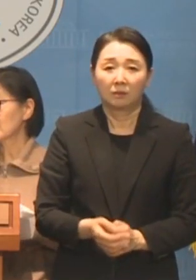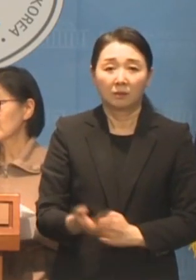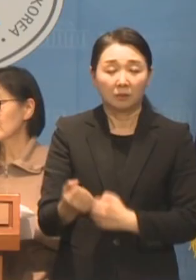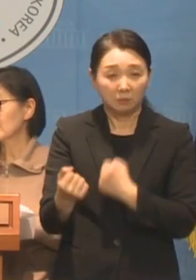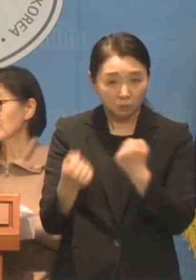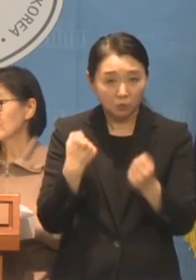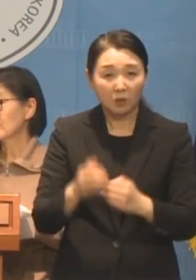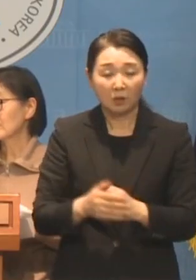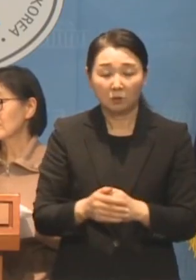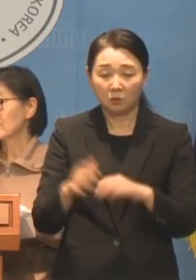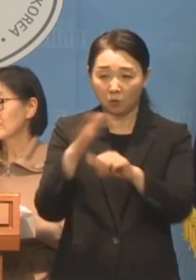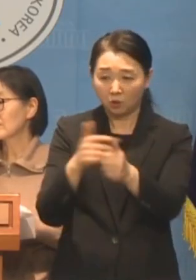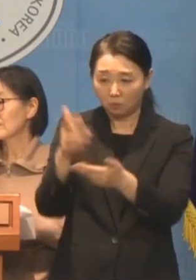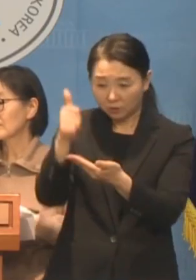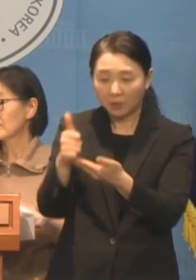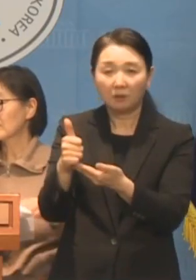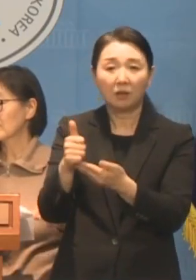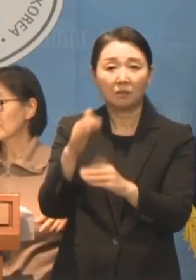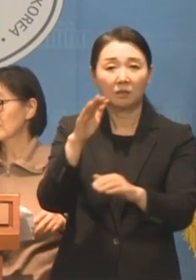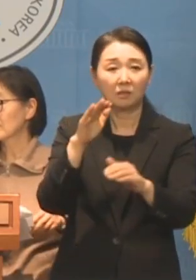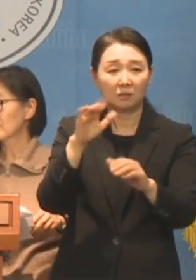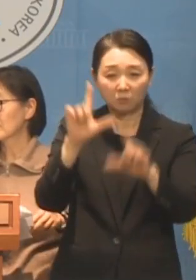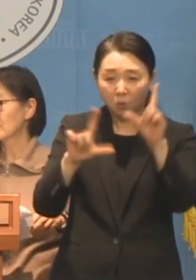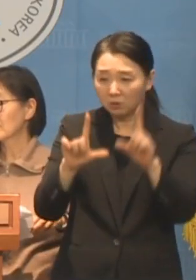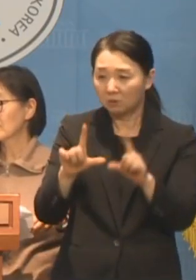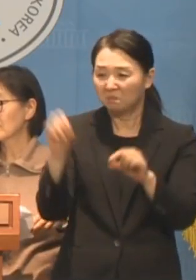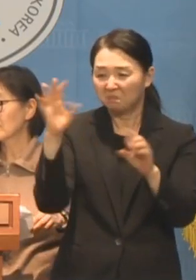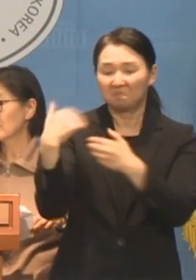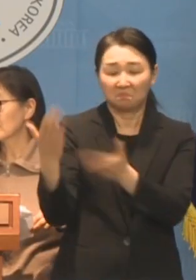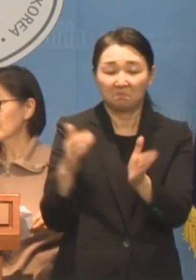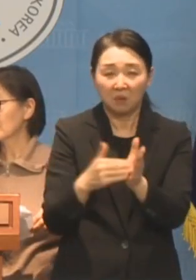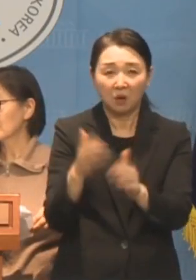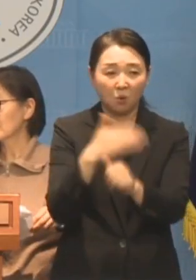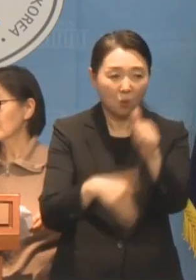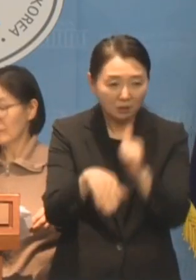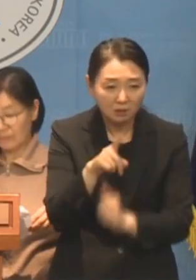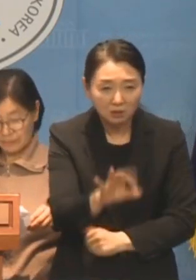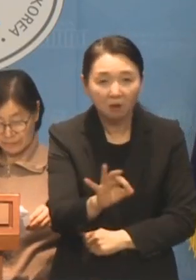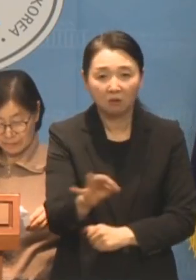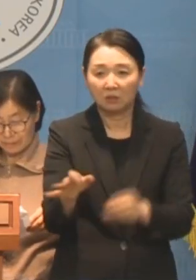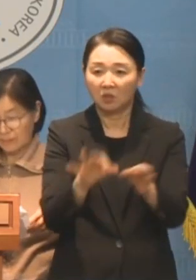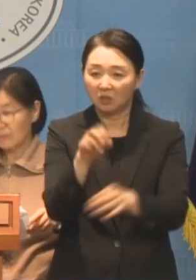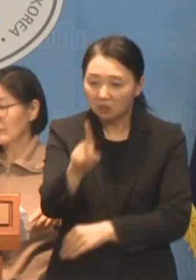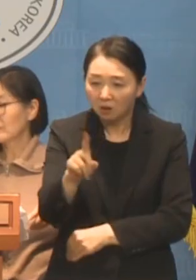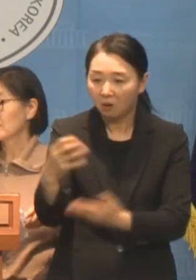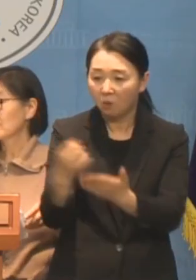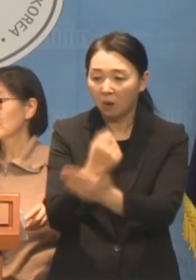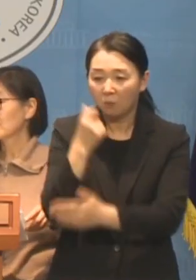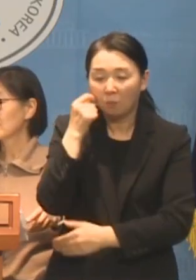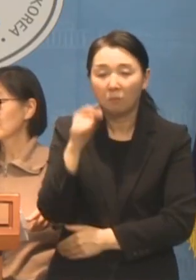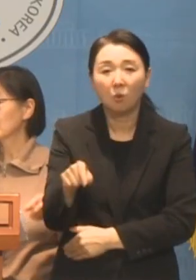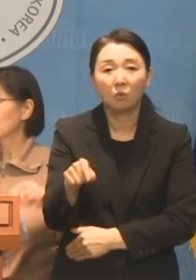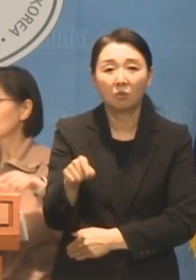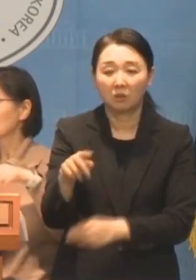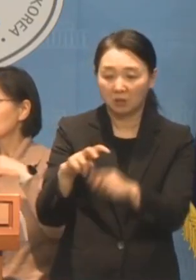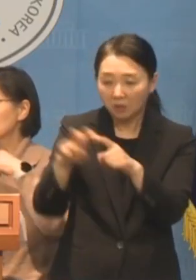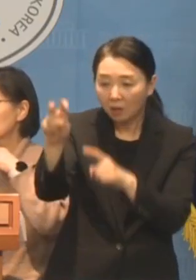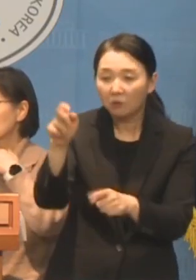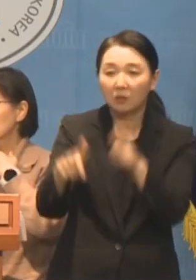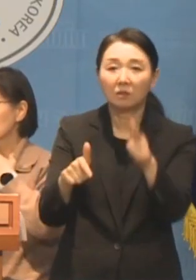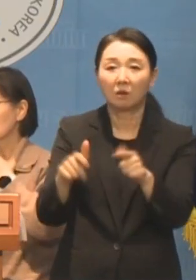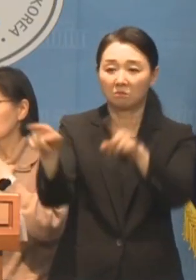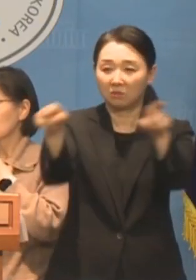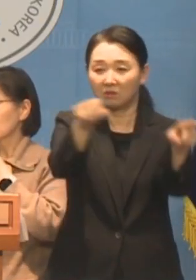그런데도 김한섭 장관은 이러한 현실을 외면하고 환경성도 경제성도 확보하지 못하는 케이블카 사업을